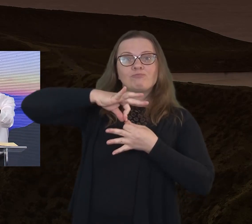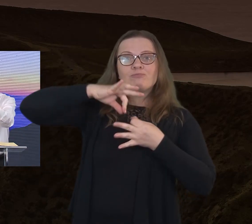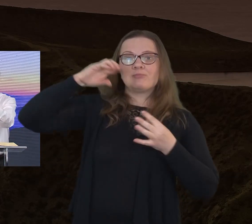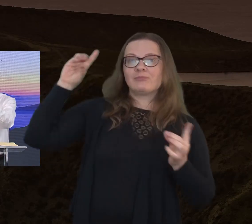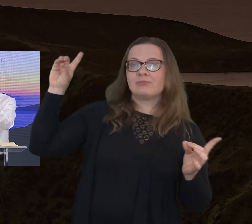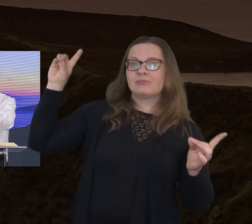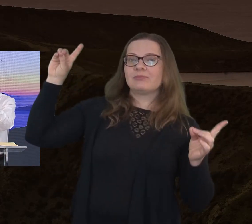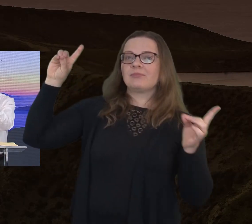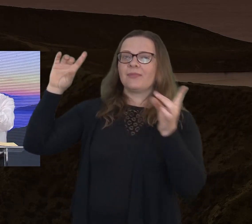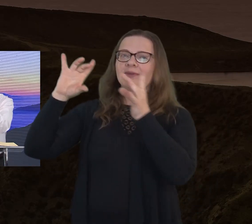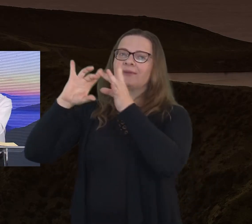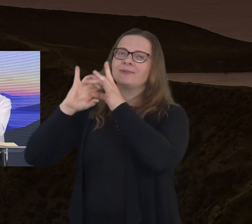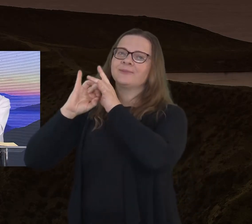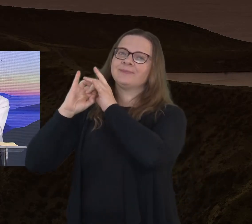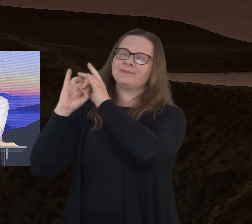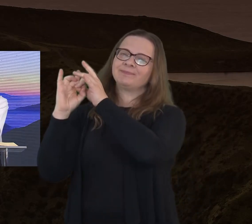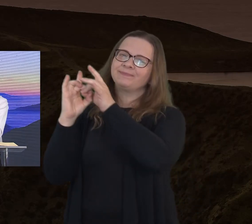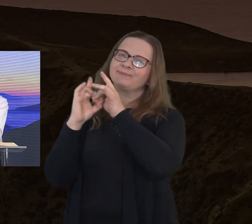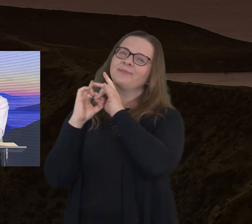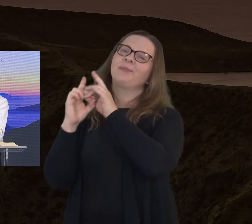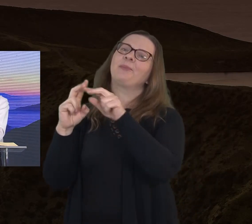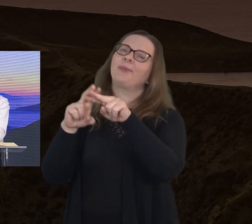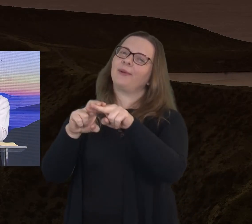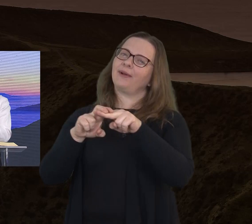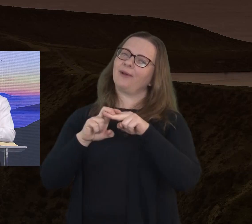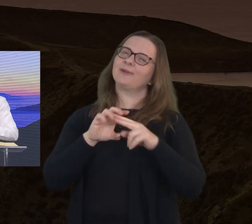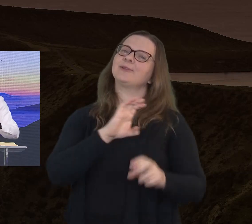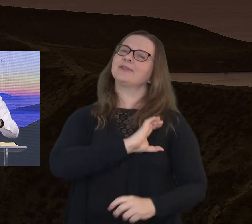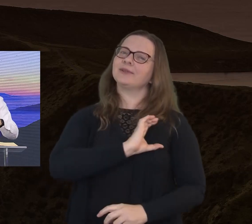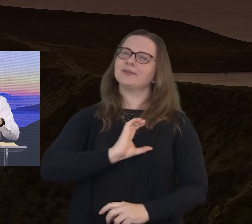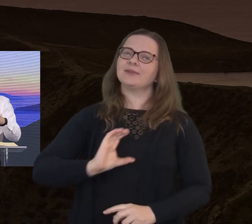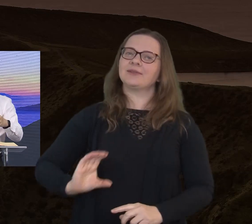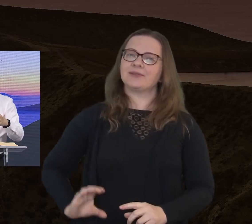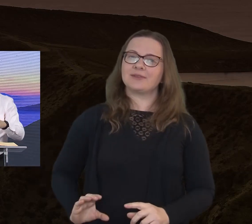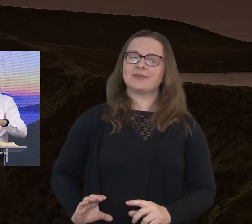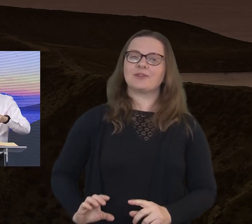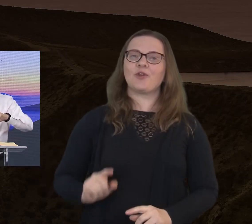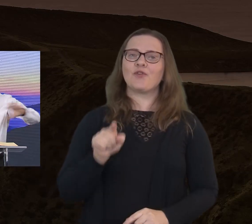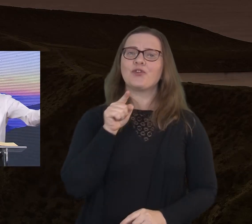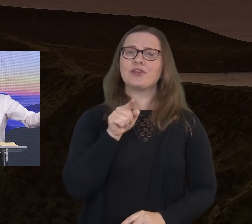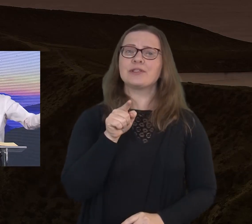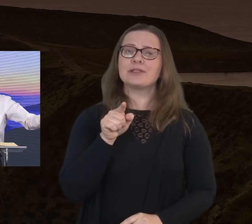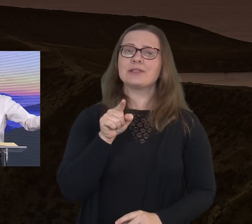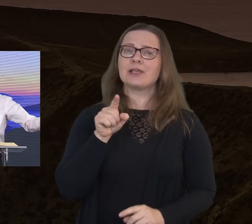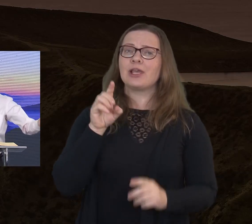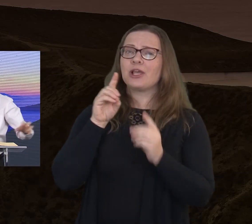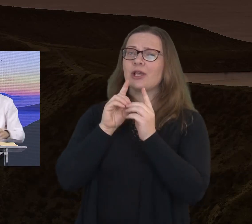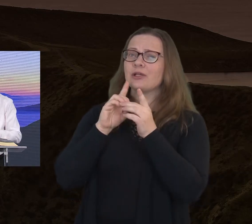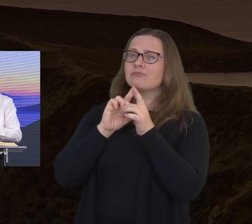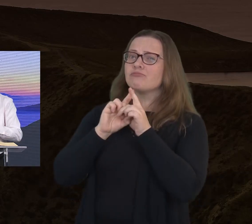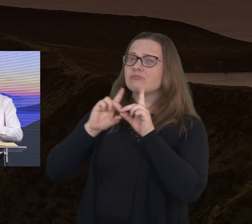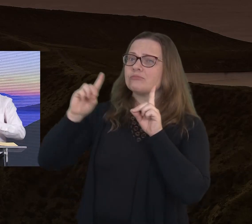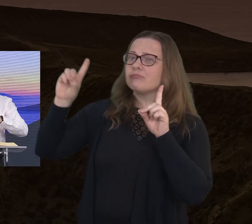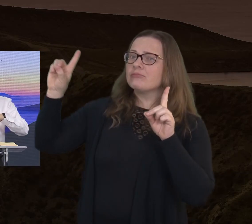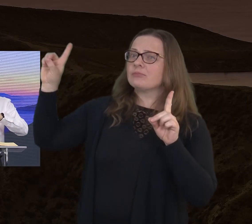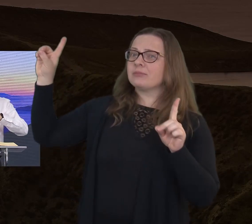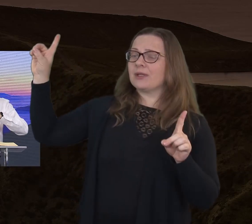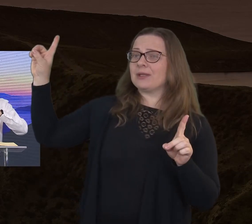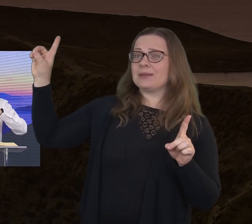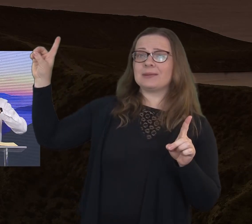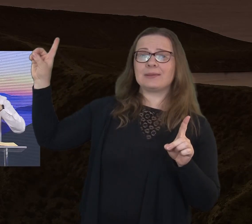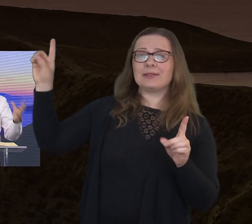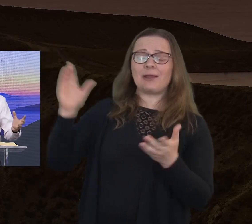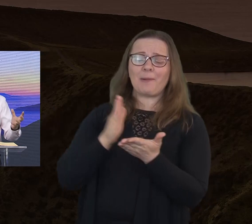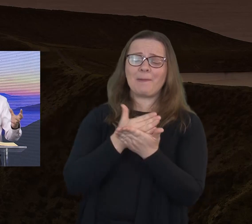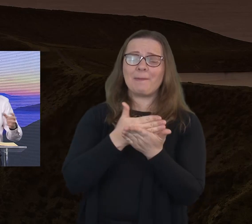reconectou você com Deus por meio de Cristo. Então você que estava desconectado com Deus, como uma